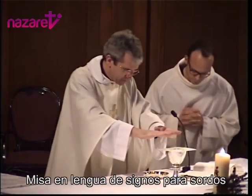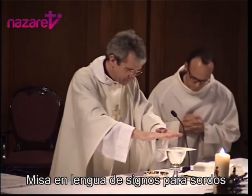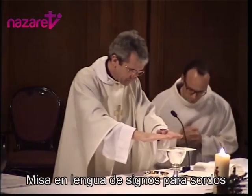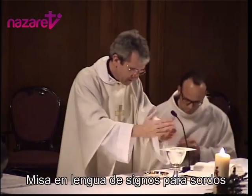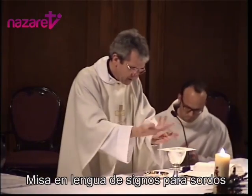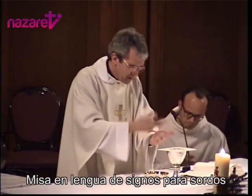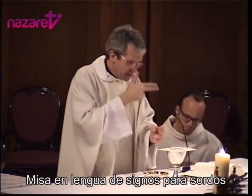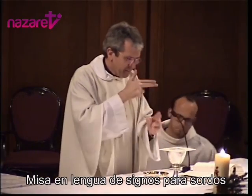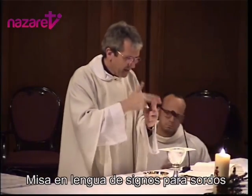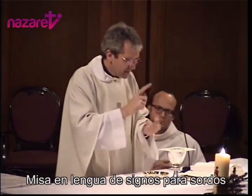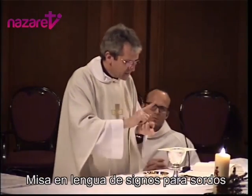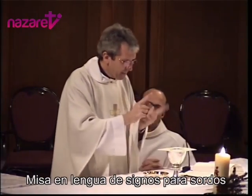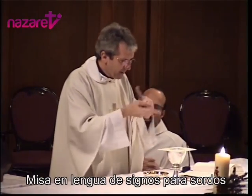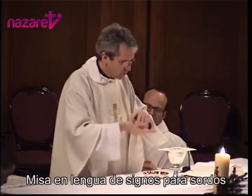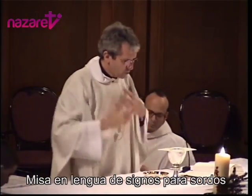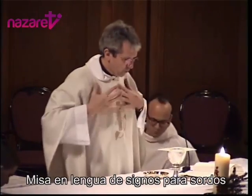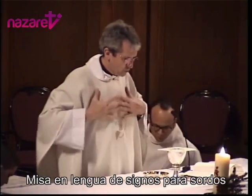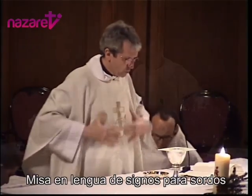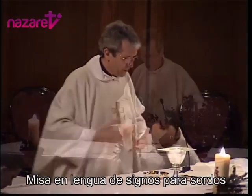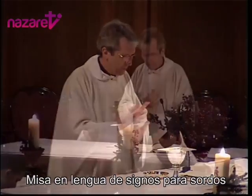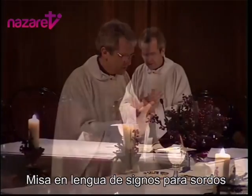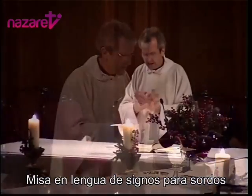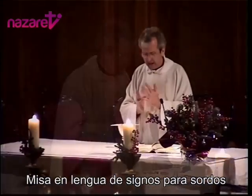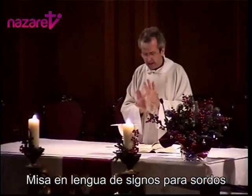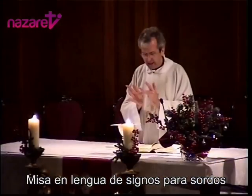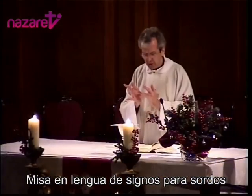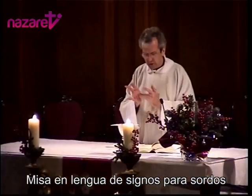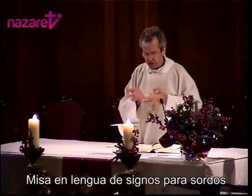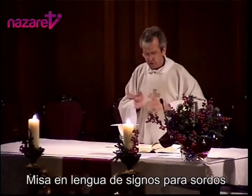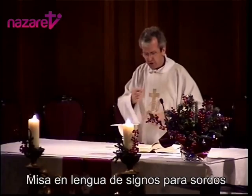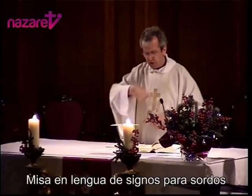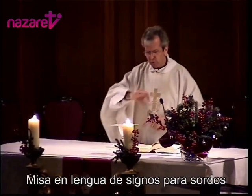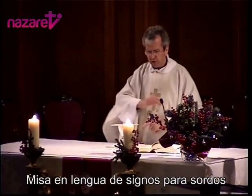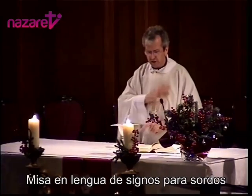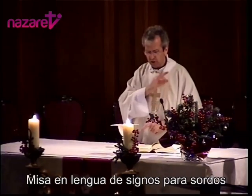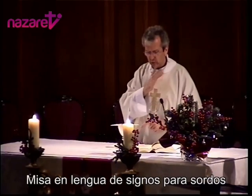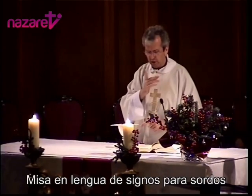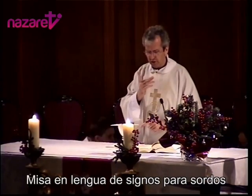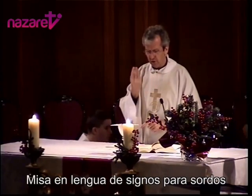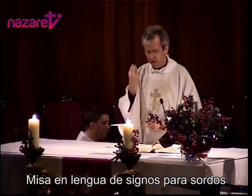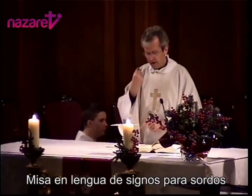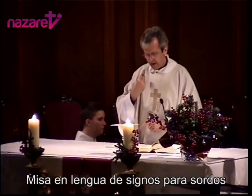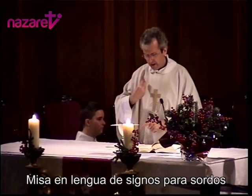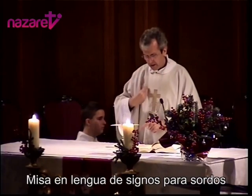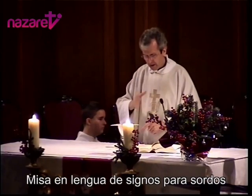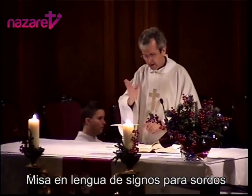vino, de manera que sean para nosotros cuerpo y sangre de Jesucristo, Hijo tuyo y Señor nuestro.